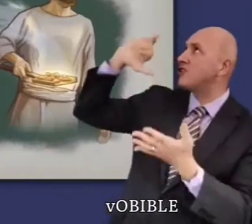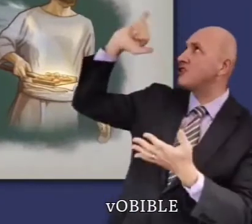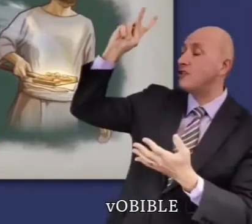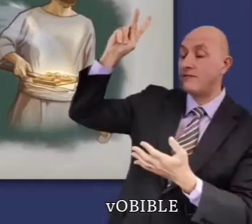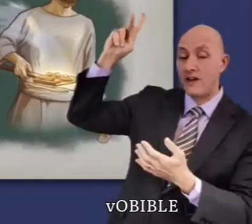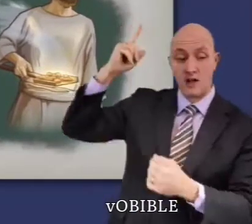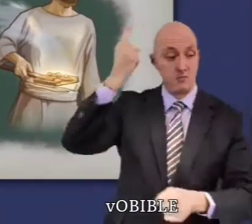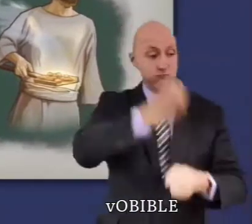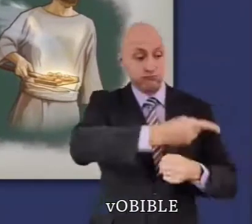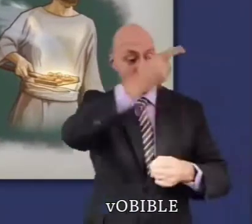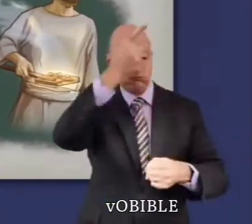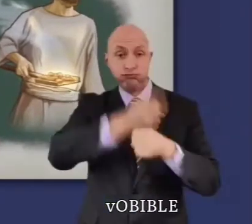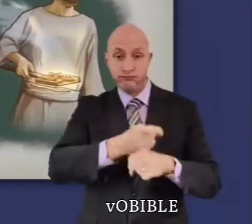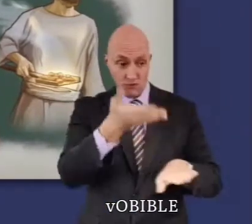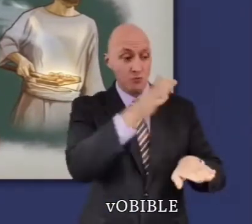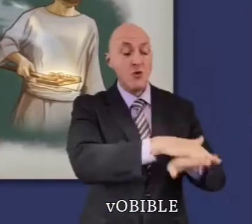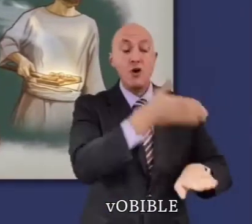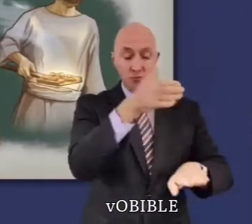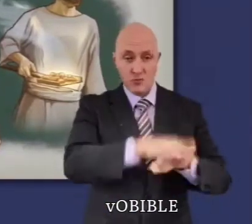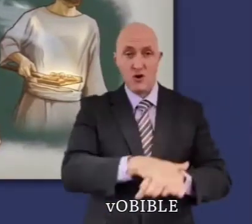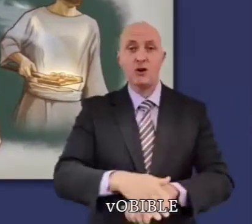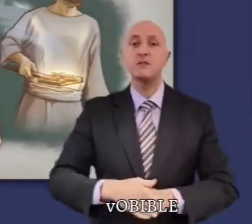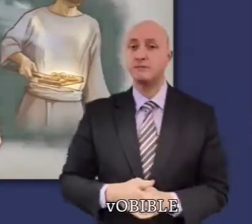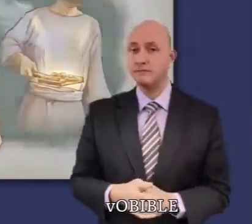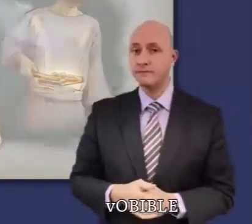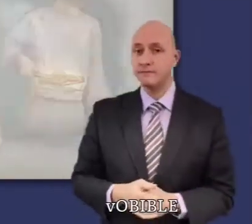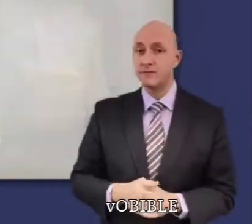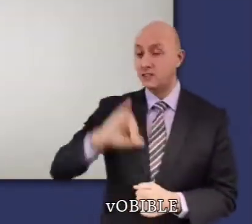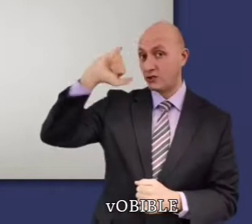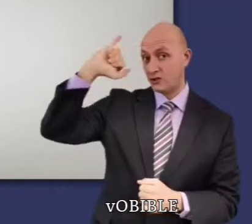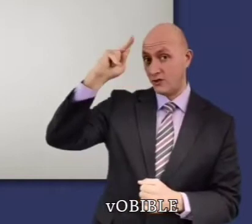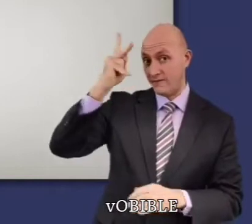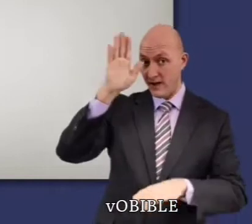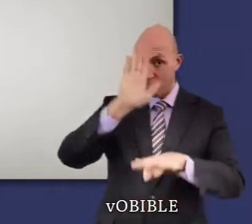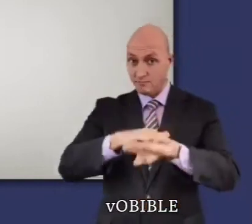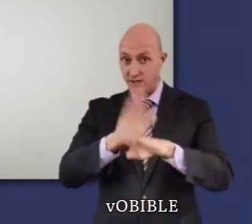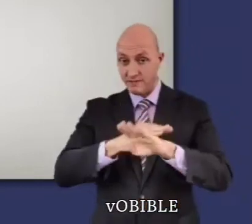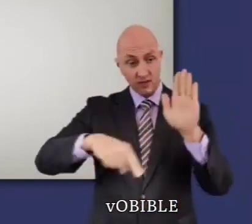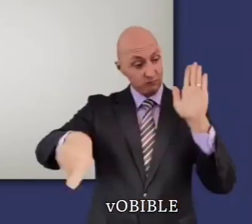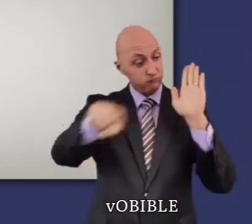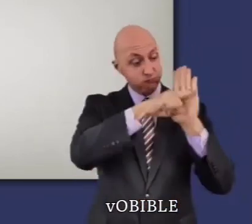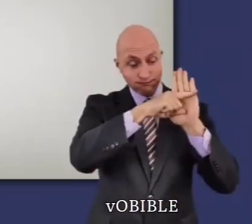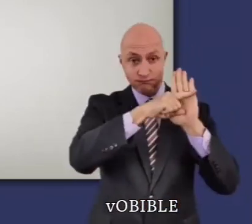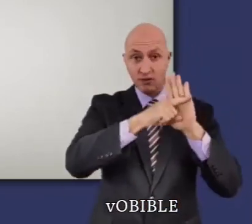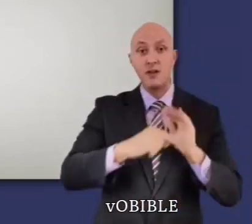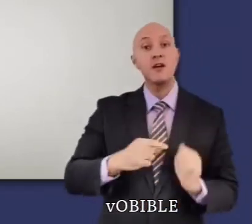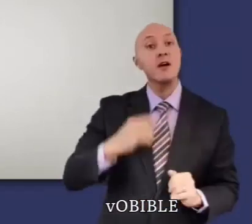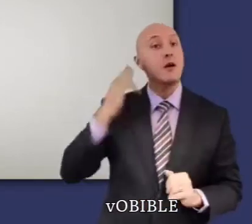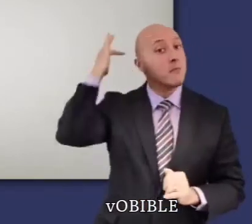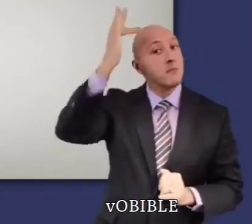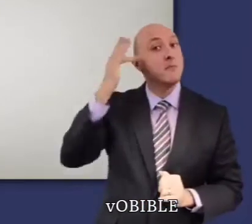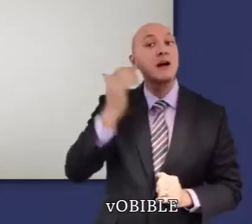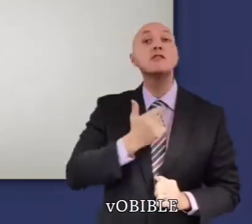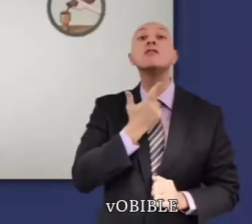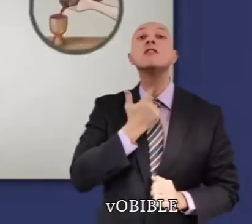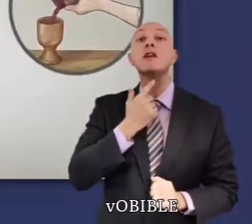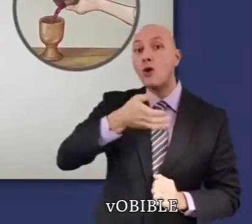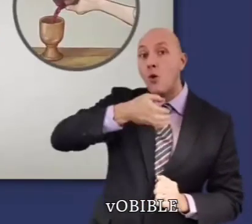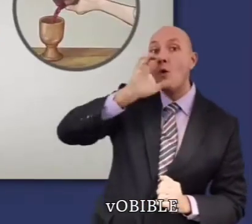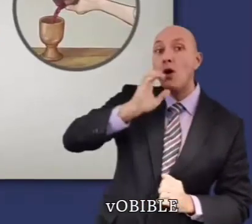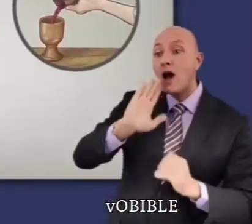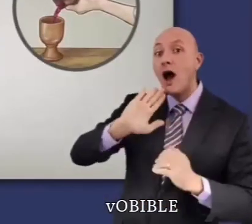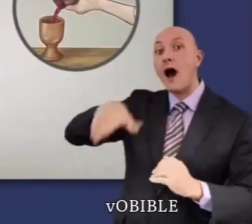sacrifices qu'Aaron a offerts à Dieu. Dans le chapitre 10, Jéhovah met à mort 2 des fils d'Aaron, les prêtres